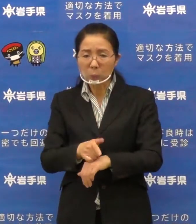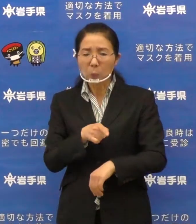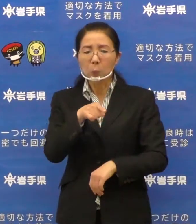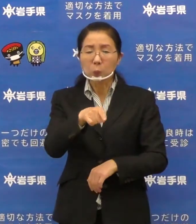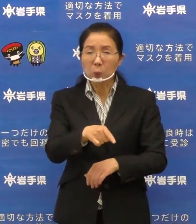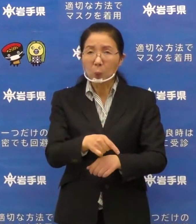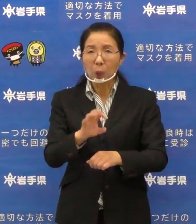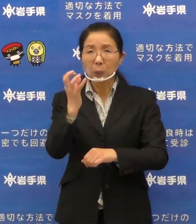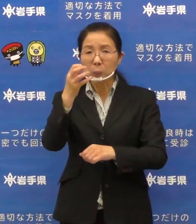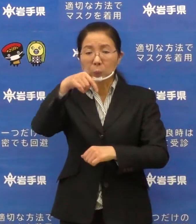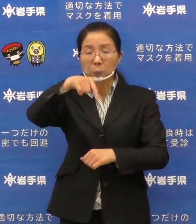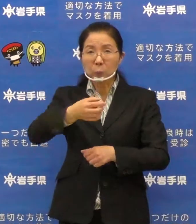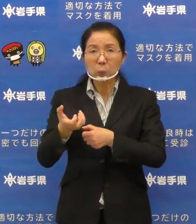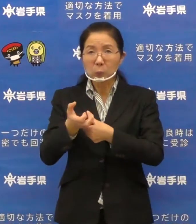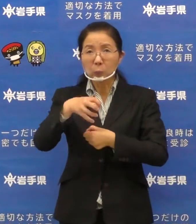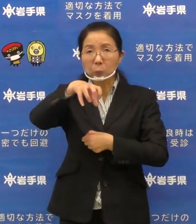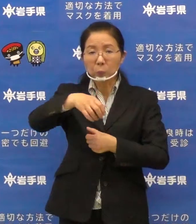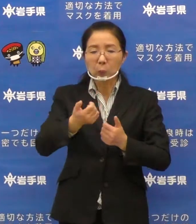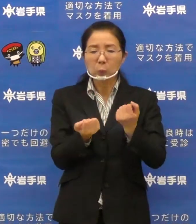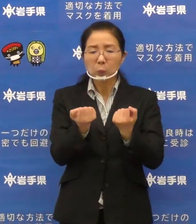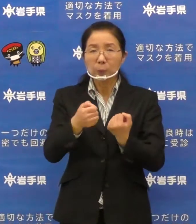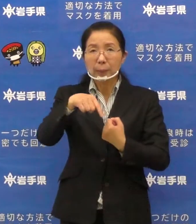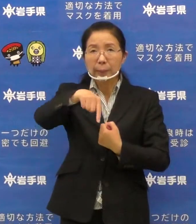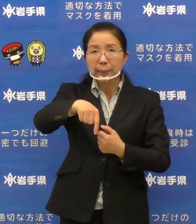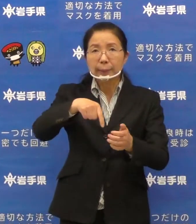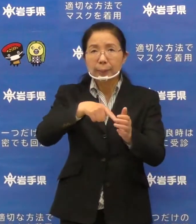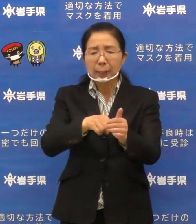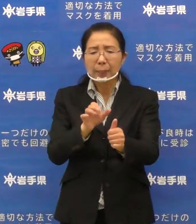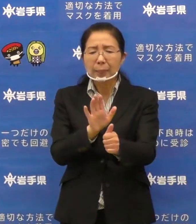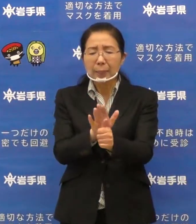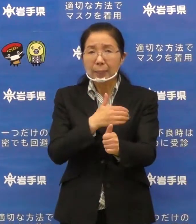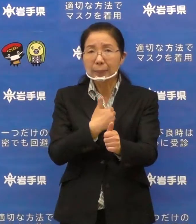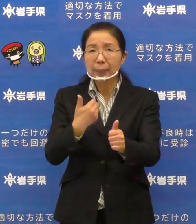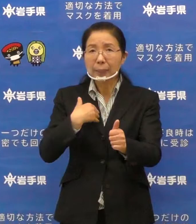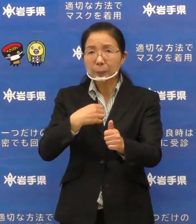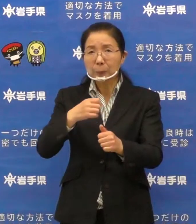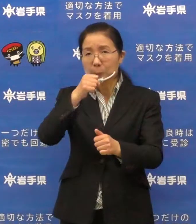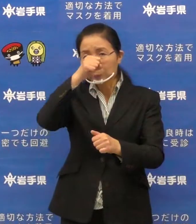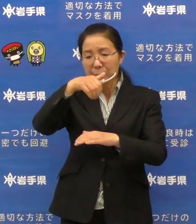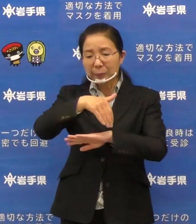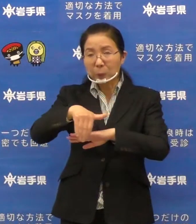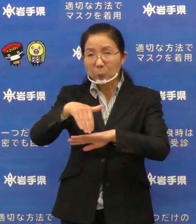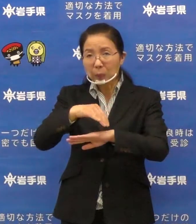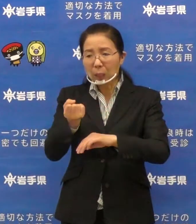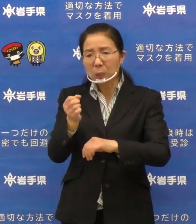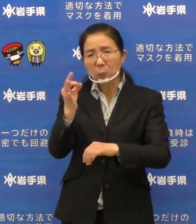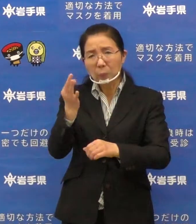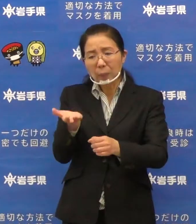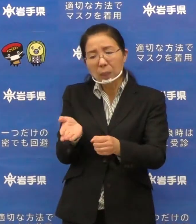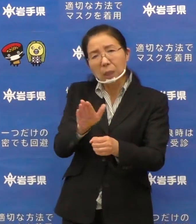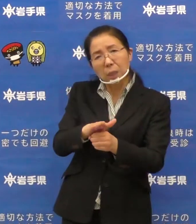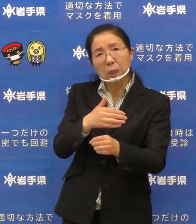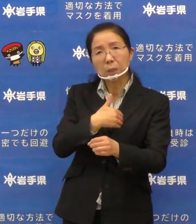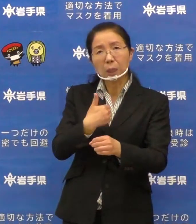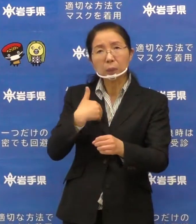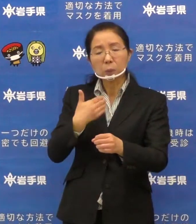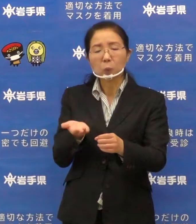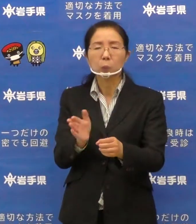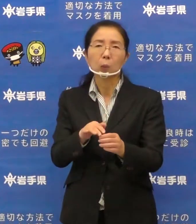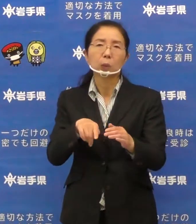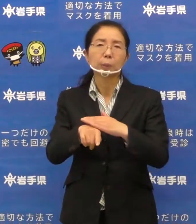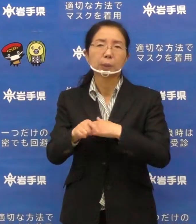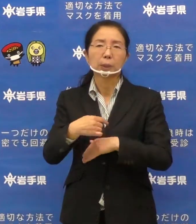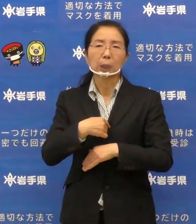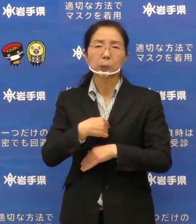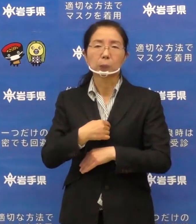ような、事業をこの補正予算にもこう盛り込んで、補正予算案にもこう盛り込んだわけであります